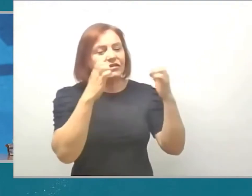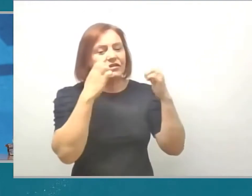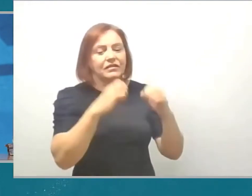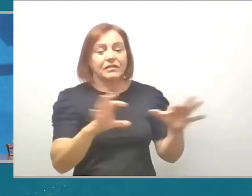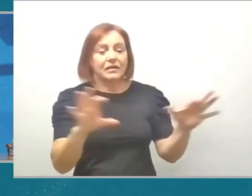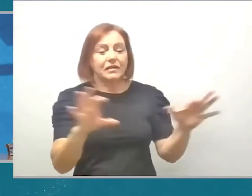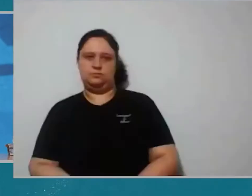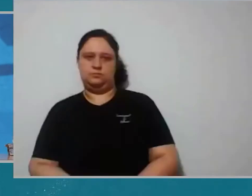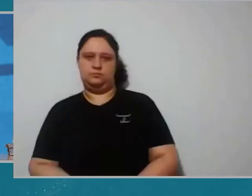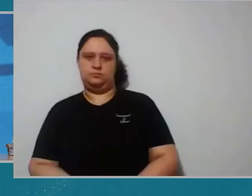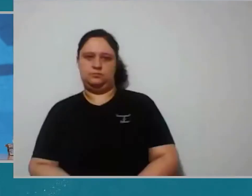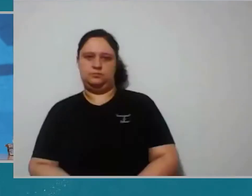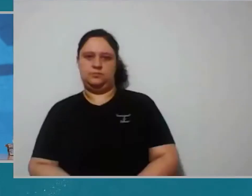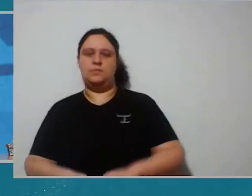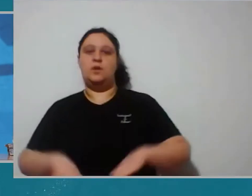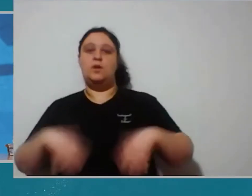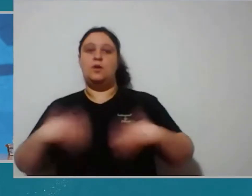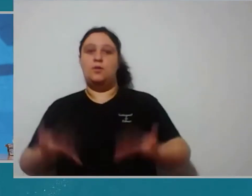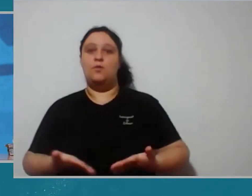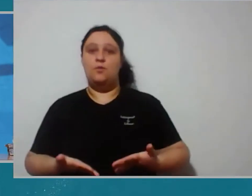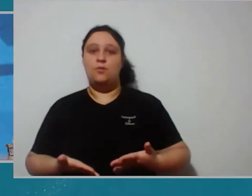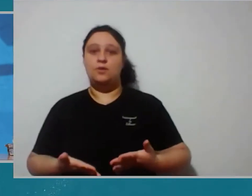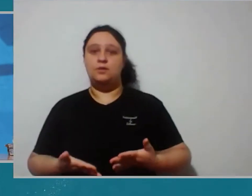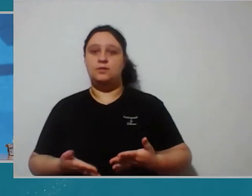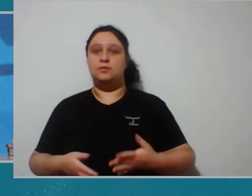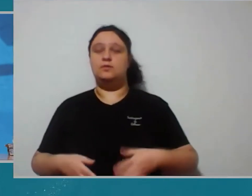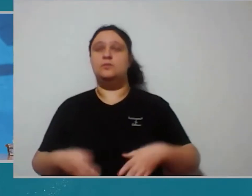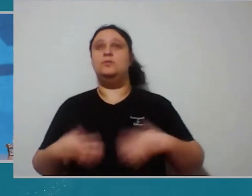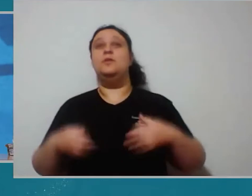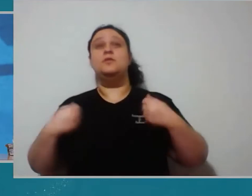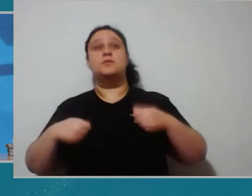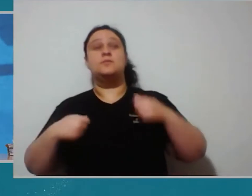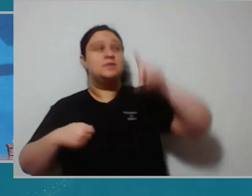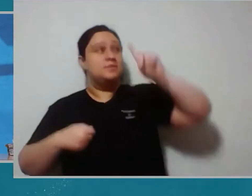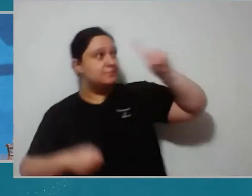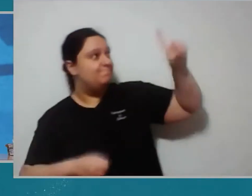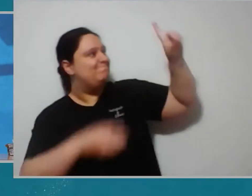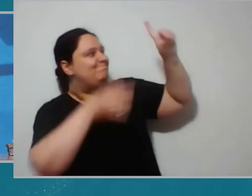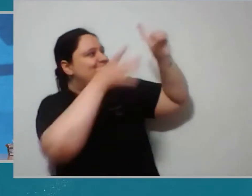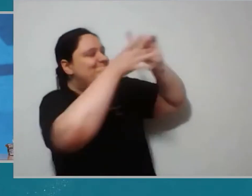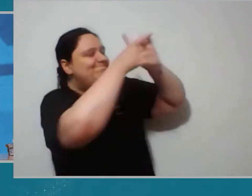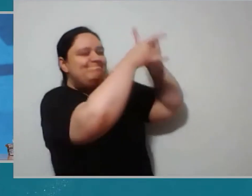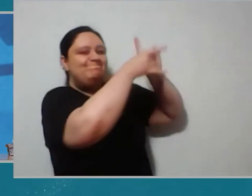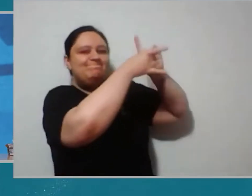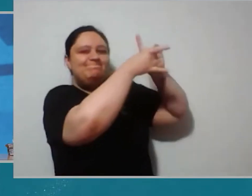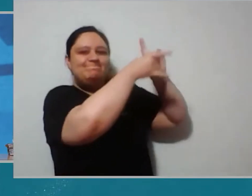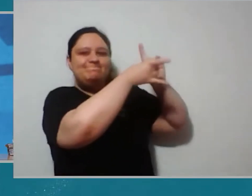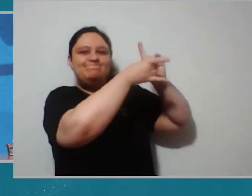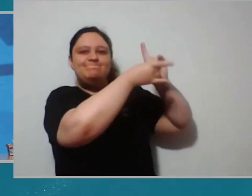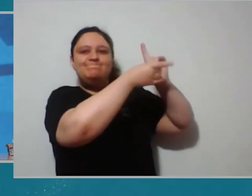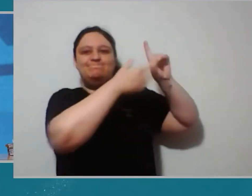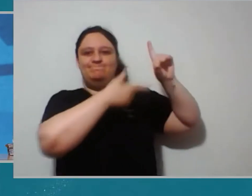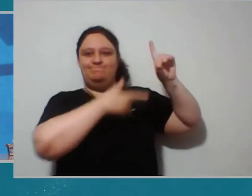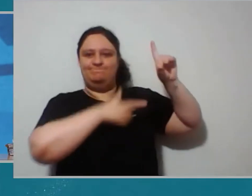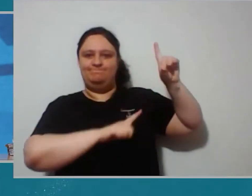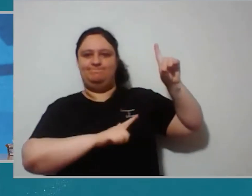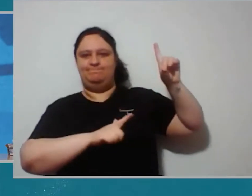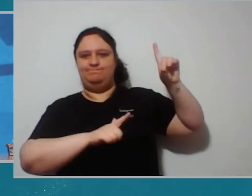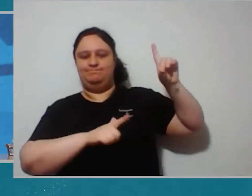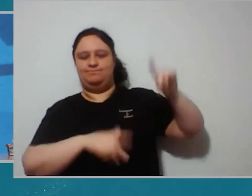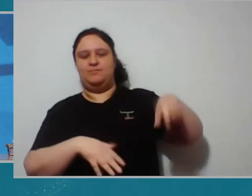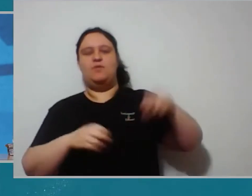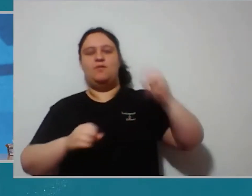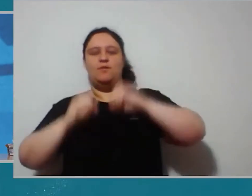a Deus novamente. Senhor Jesus, né? Então aí, ó Senhor